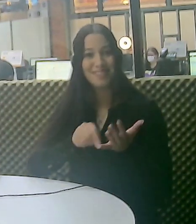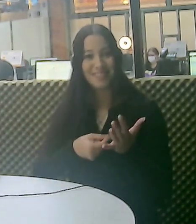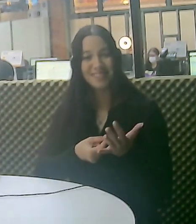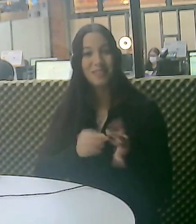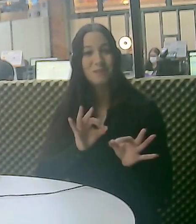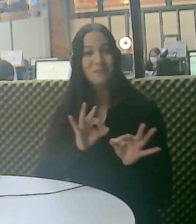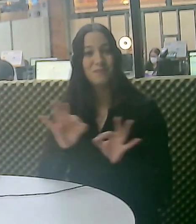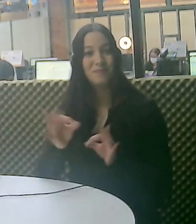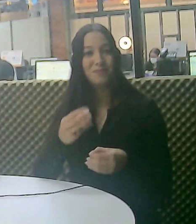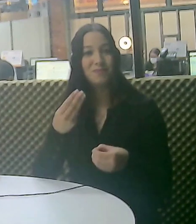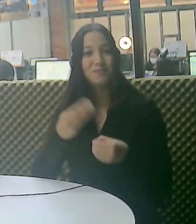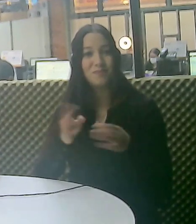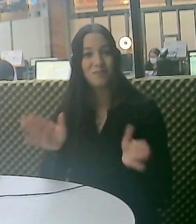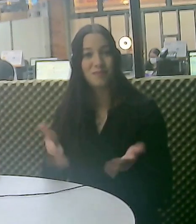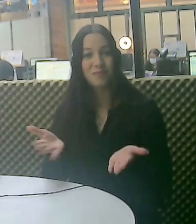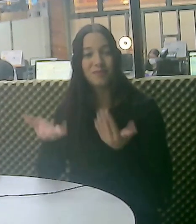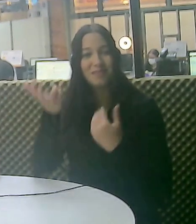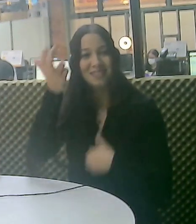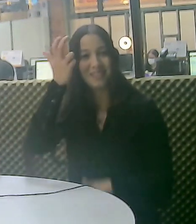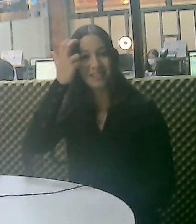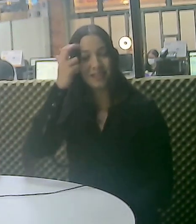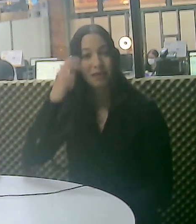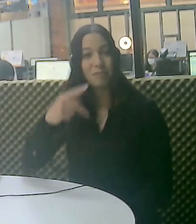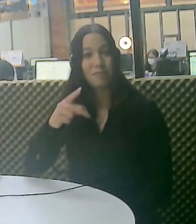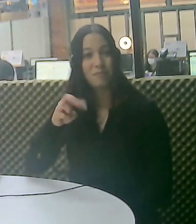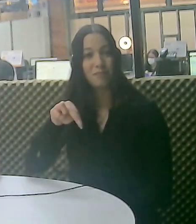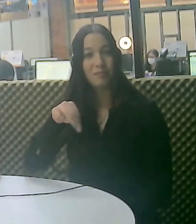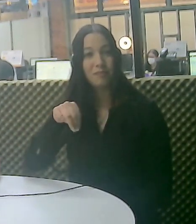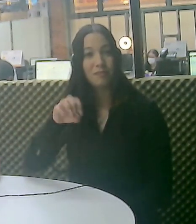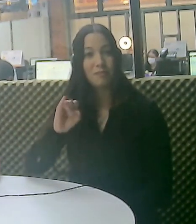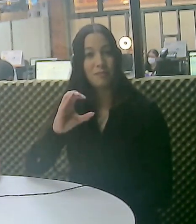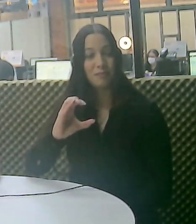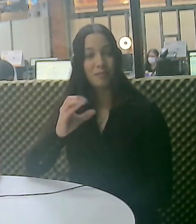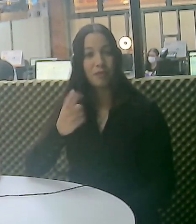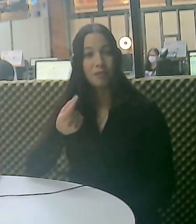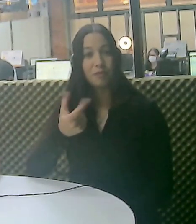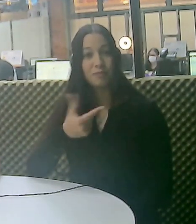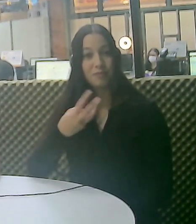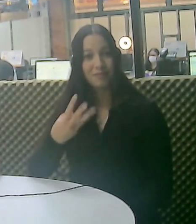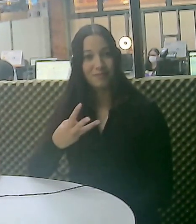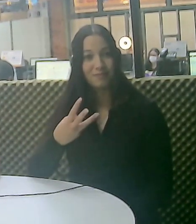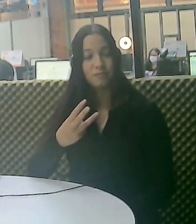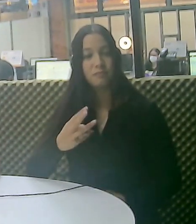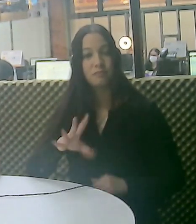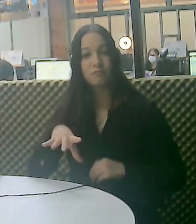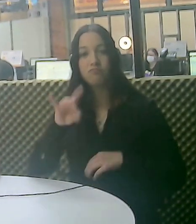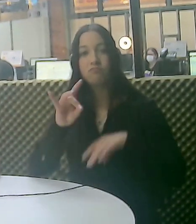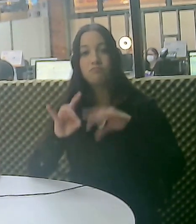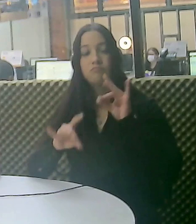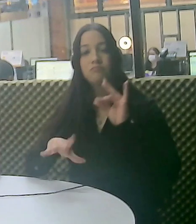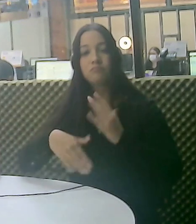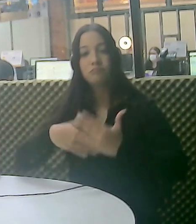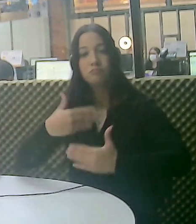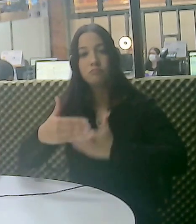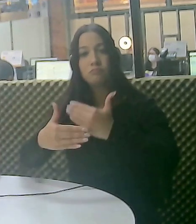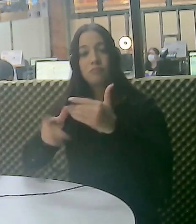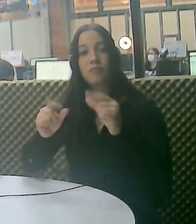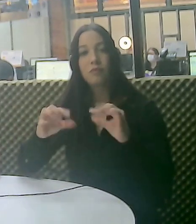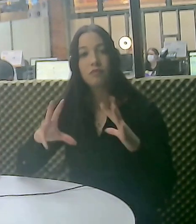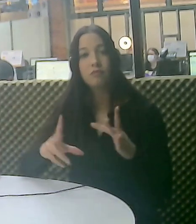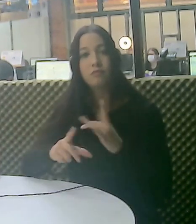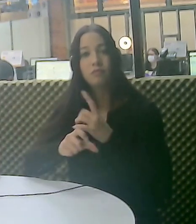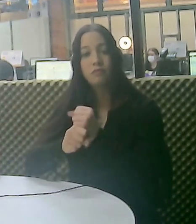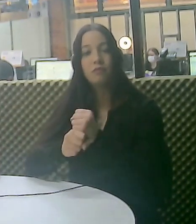para o Programa Municipal de Incentivo à Cultura, o PEMIC 2023. O processo seletivo é decorrente do saldo